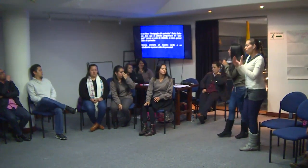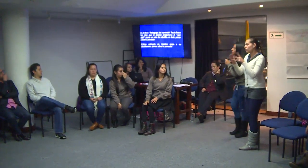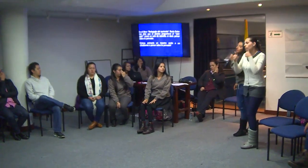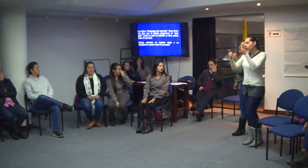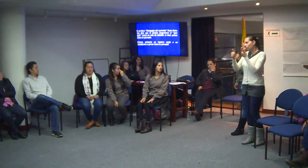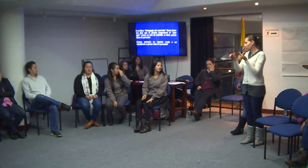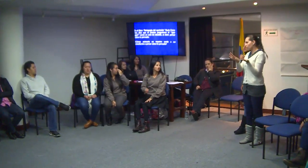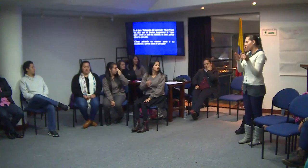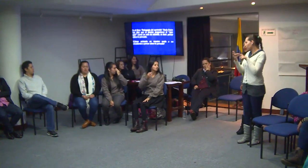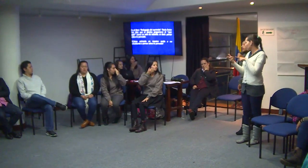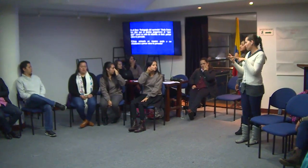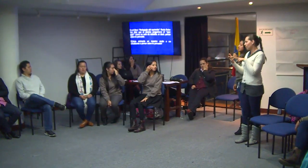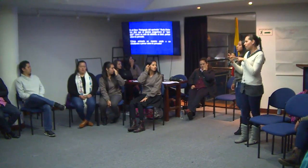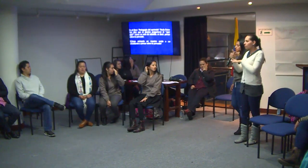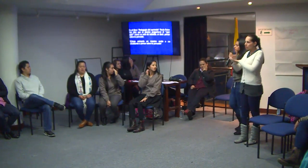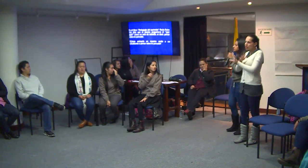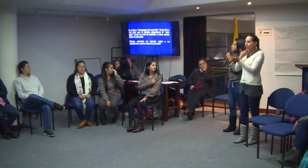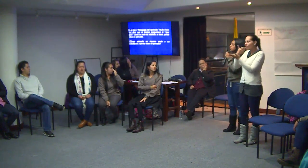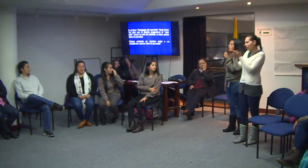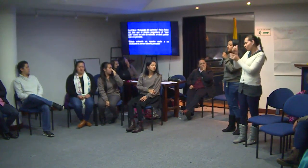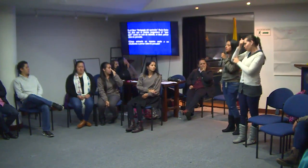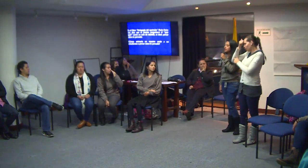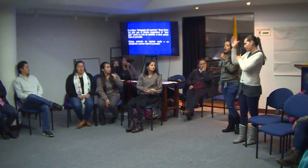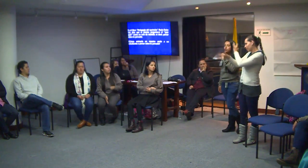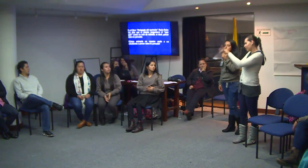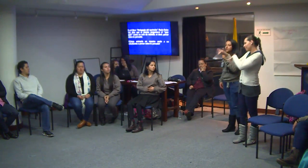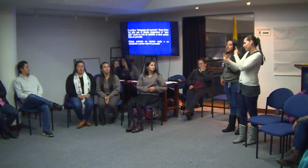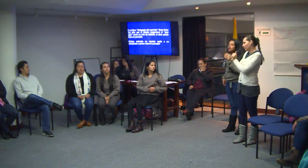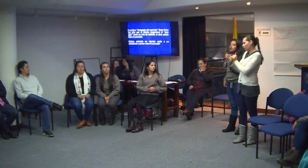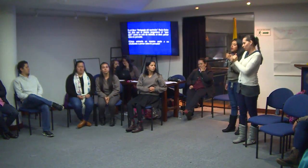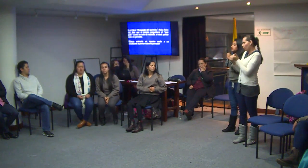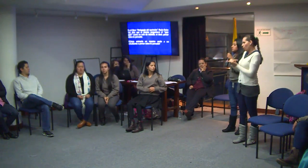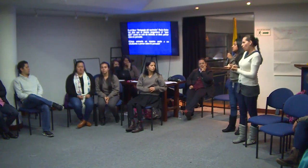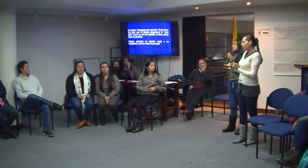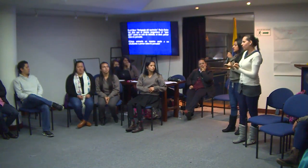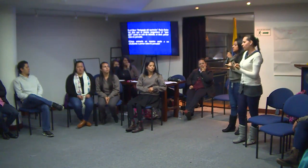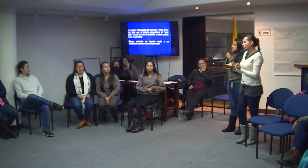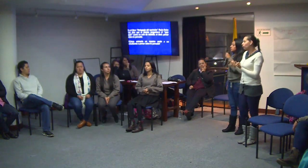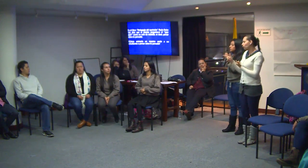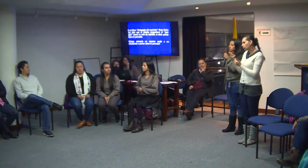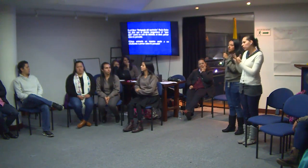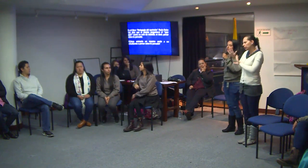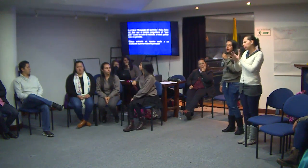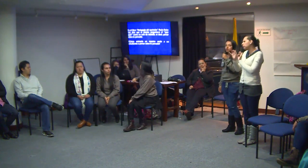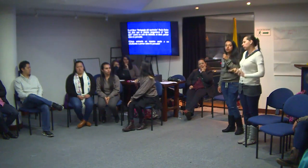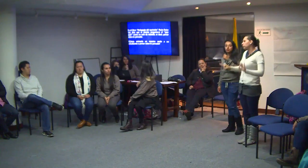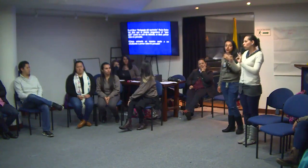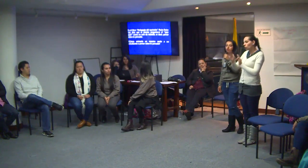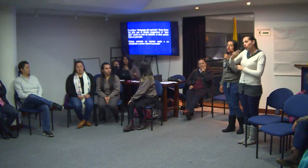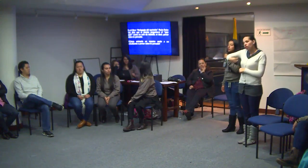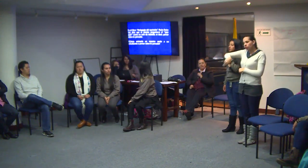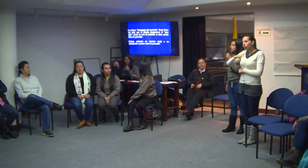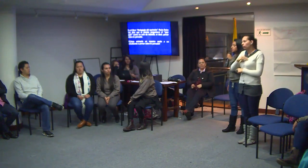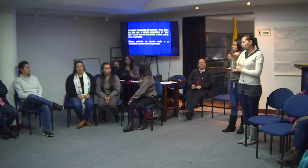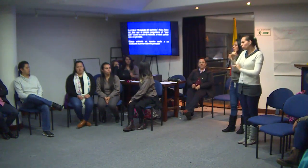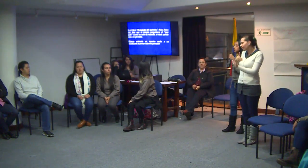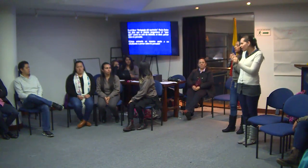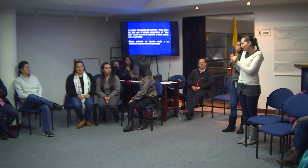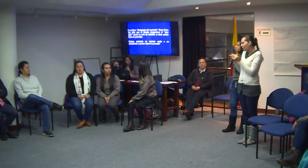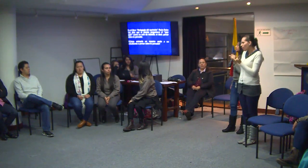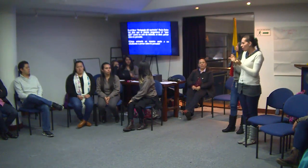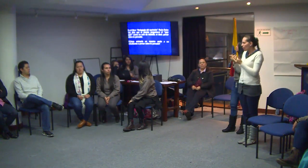Primera pregunta, antes agradecerle a los profesores que nos acompañan el día de hoy, pues su participación es muy importante para nosotros que nos están acompañando